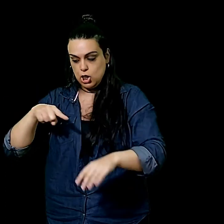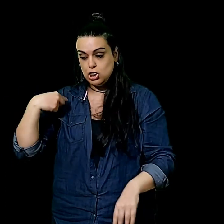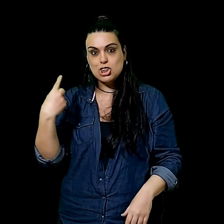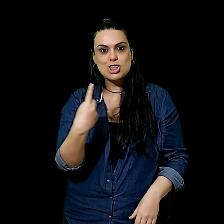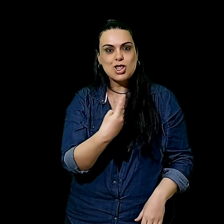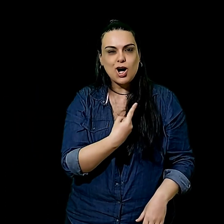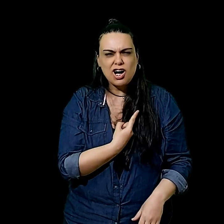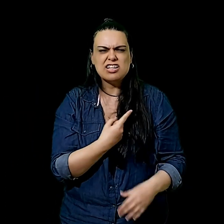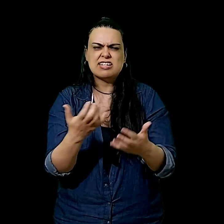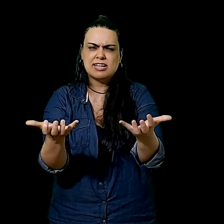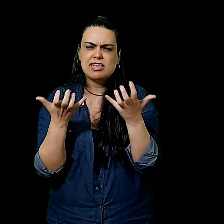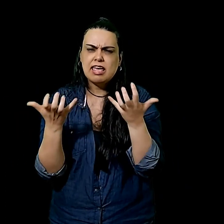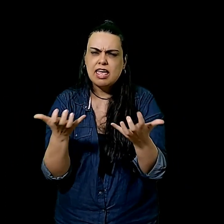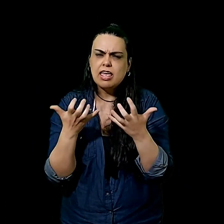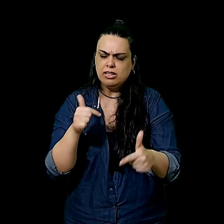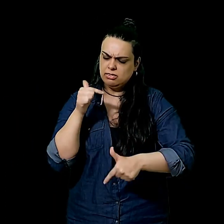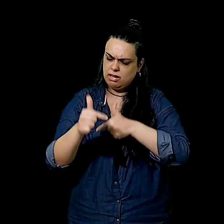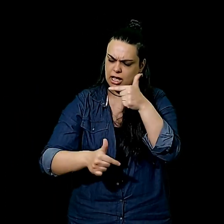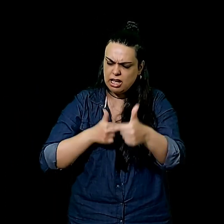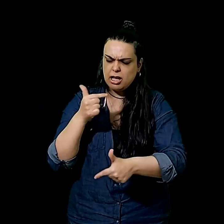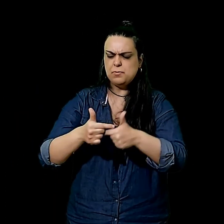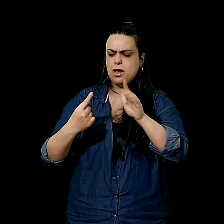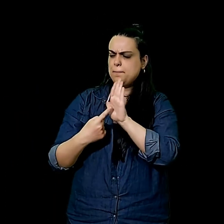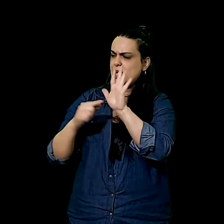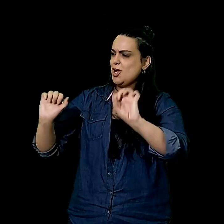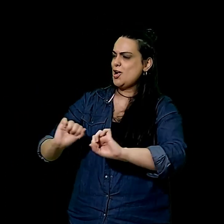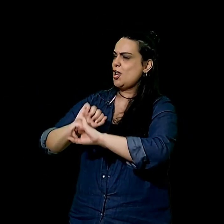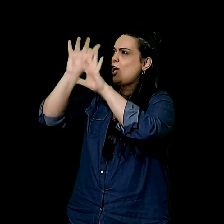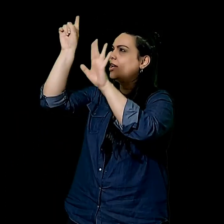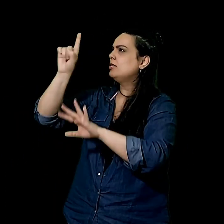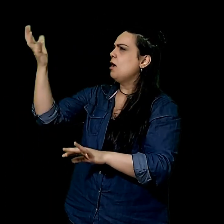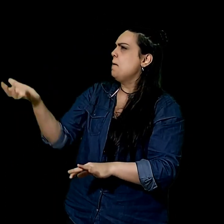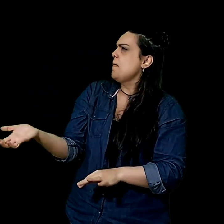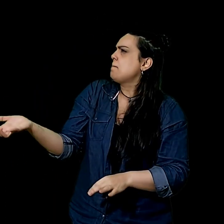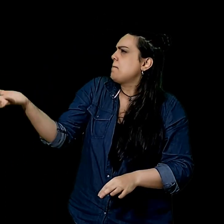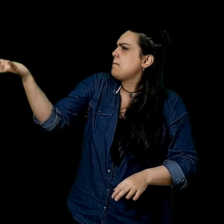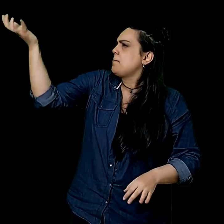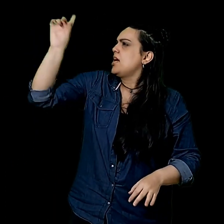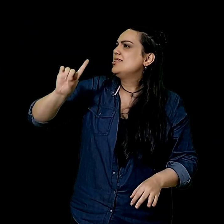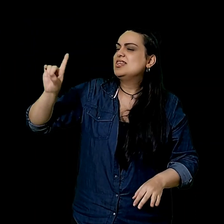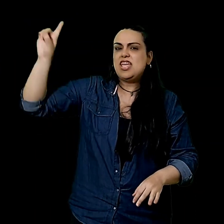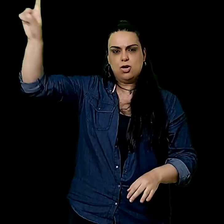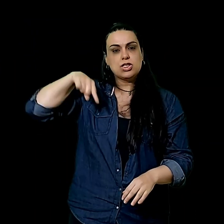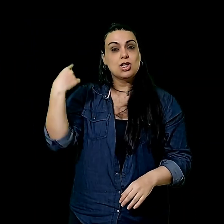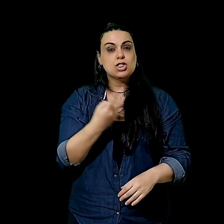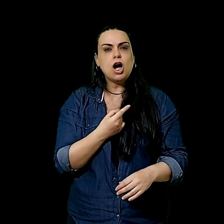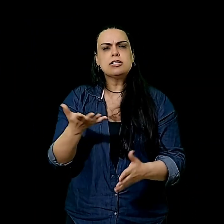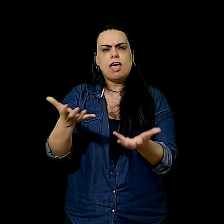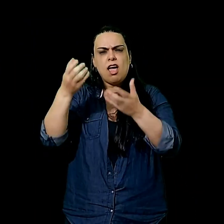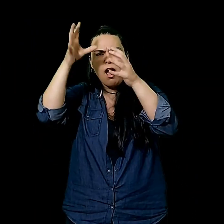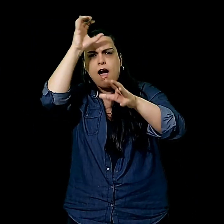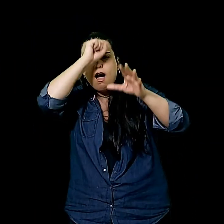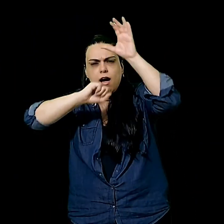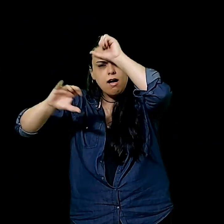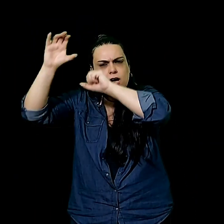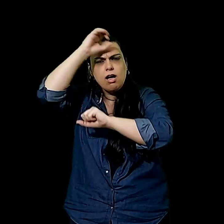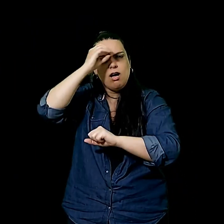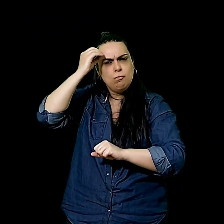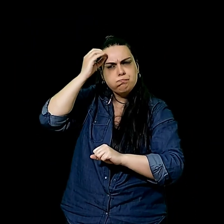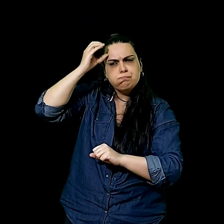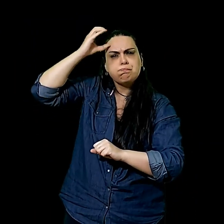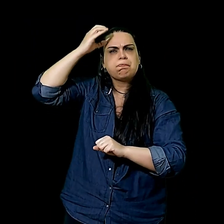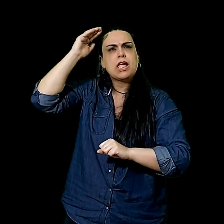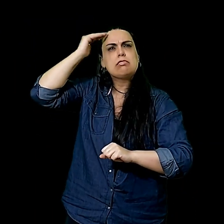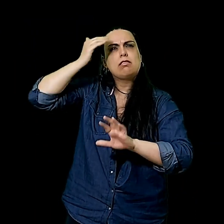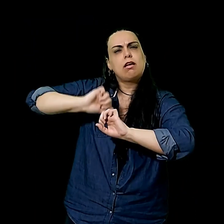que estamos buscando fazer obras que glorifiquem a Deus, que exaltem o nome de Deus, que estamos buscando conhecimento, que nos gere